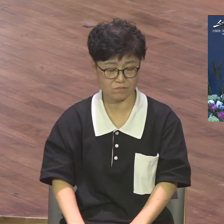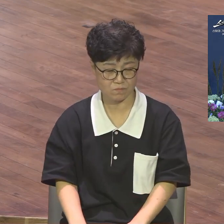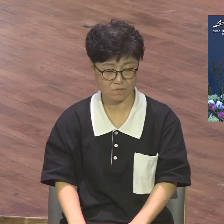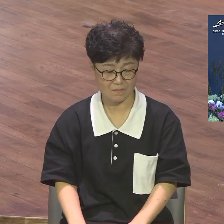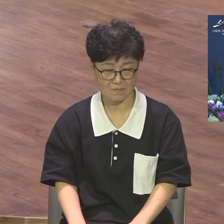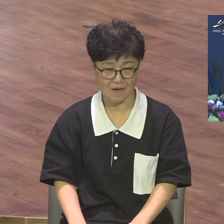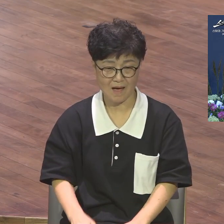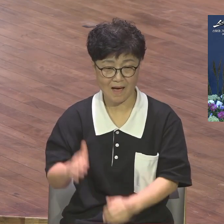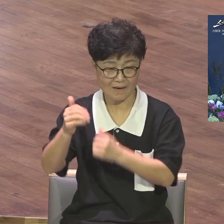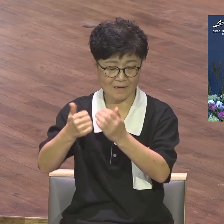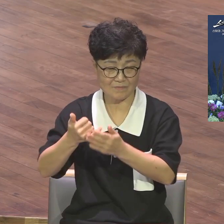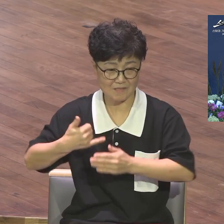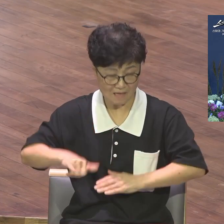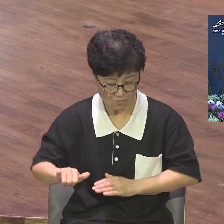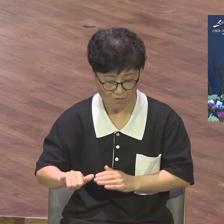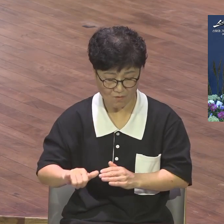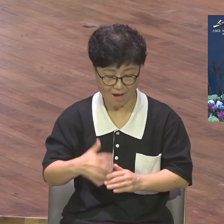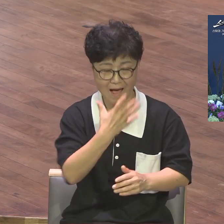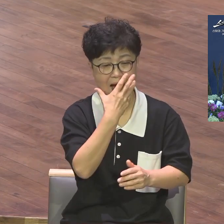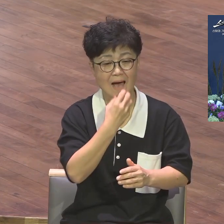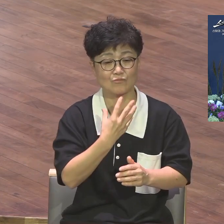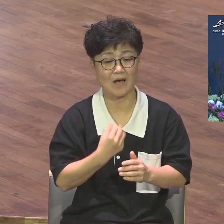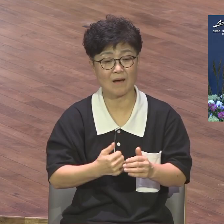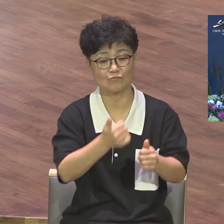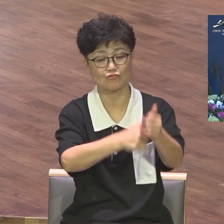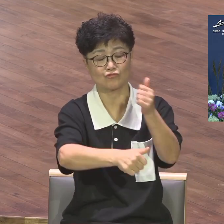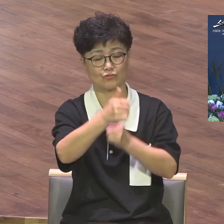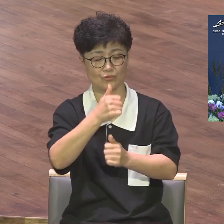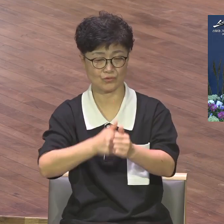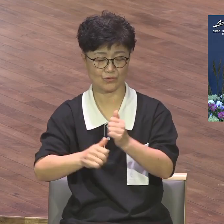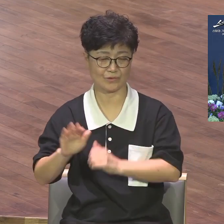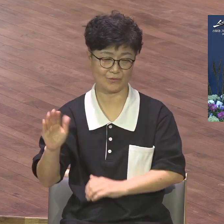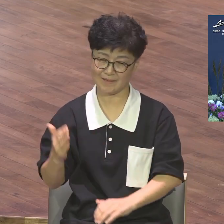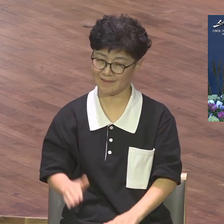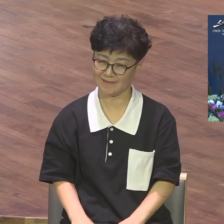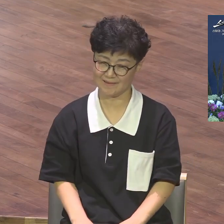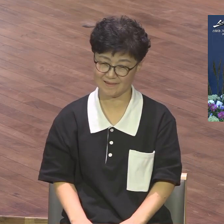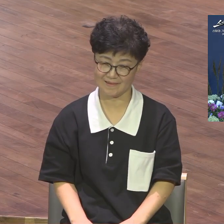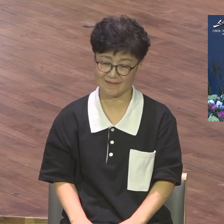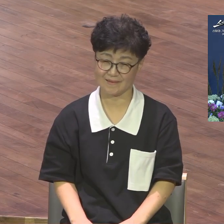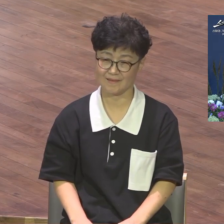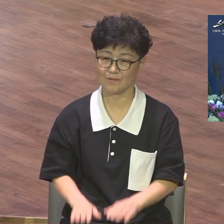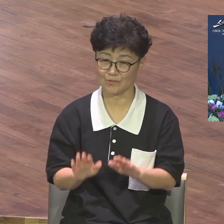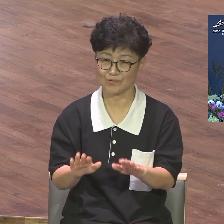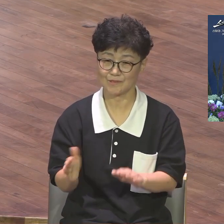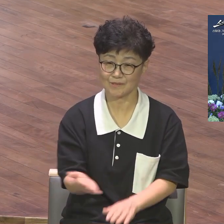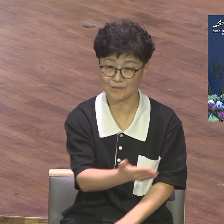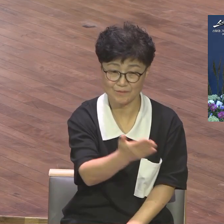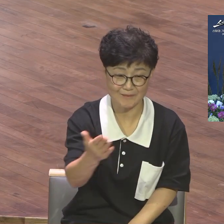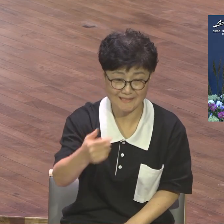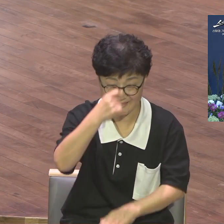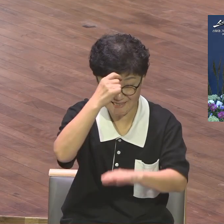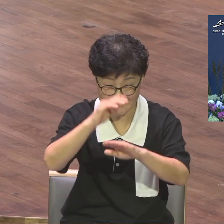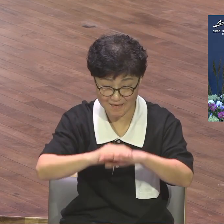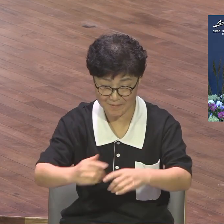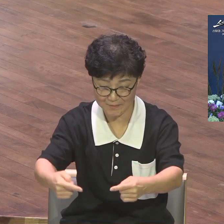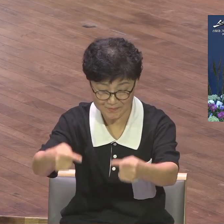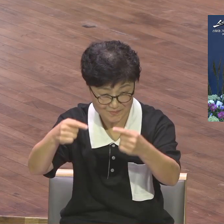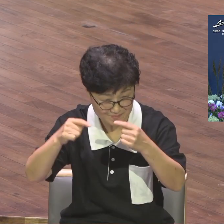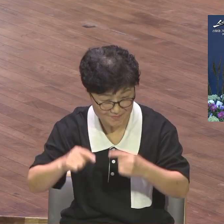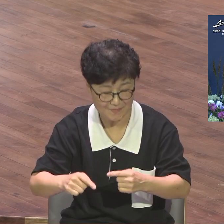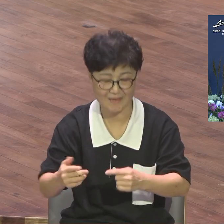회복이 되어지는 축복을 받았던 것을 볼 수 있습니다. 오늘 우리 금요기도에 우리 귀한 예배 자리에 나온 성도 여러분들